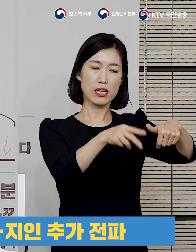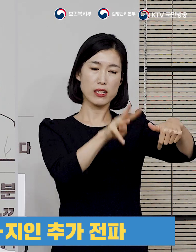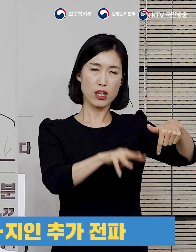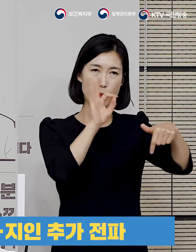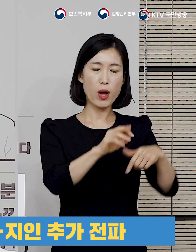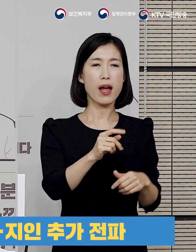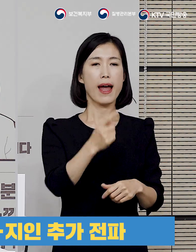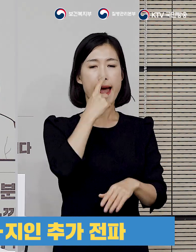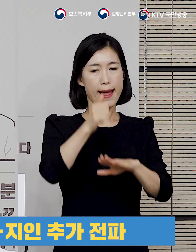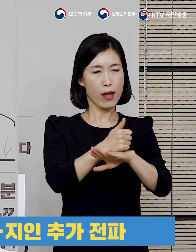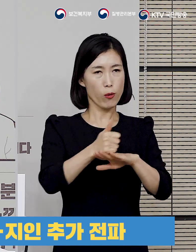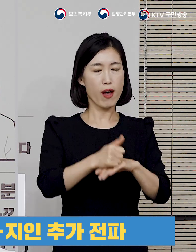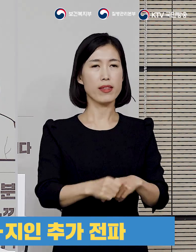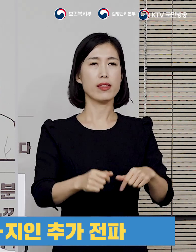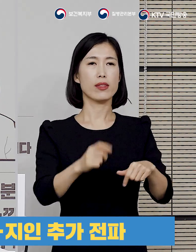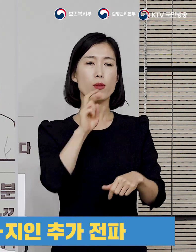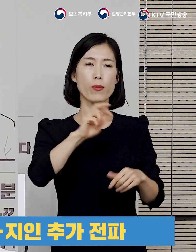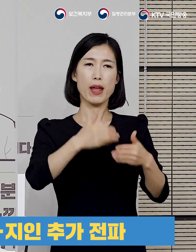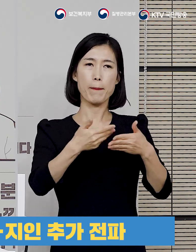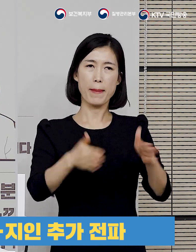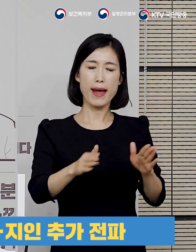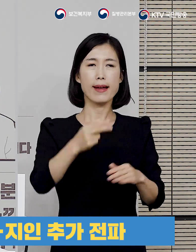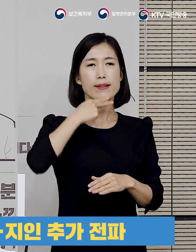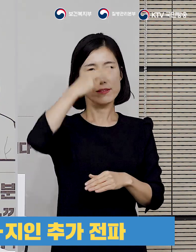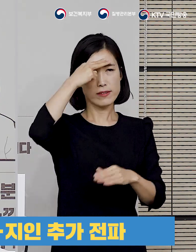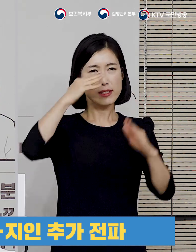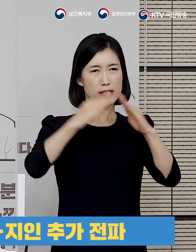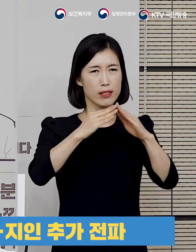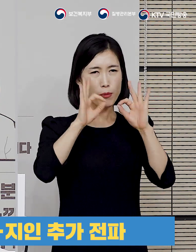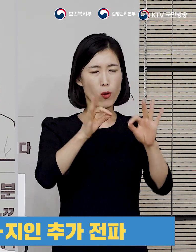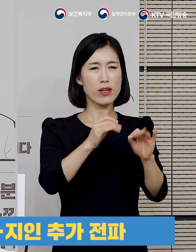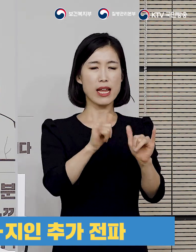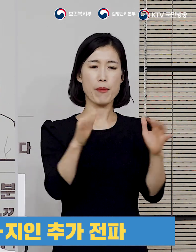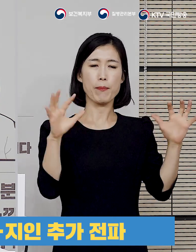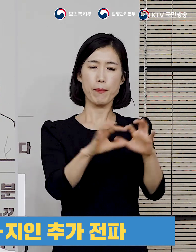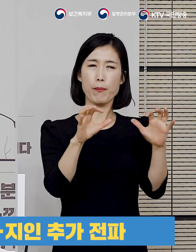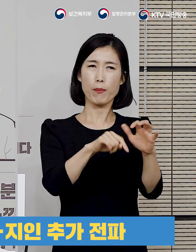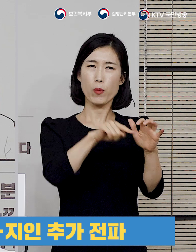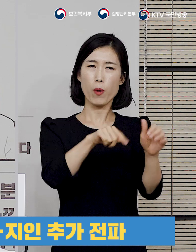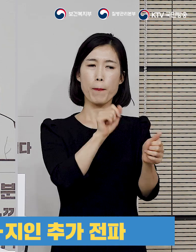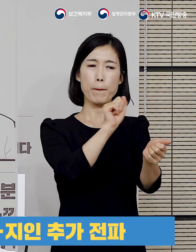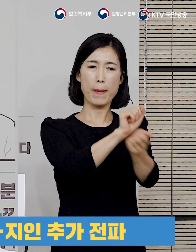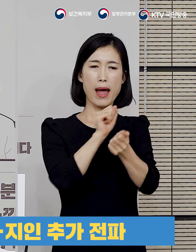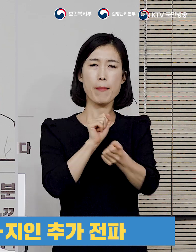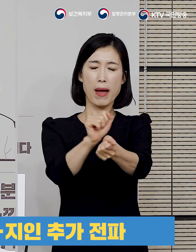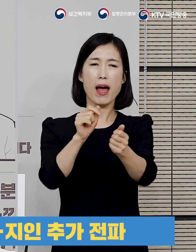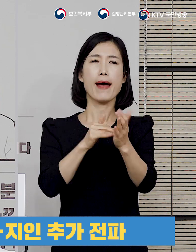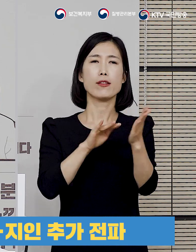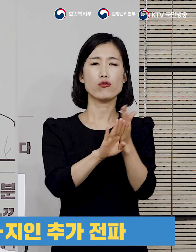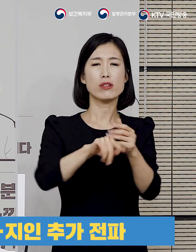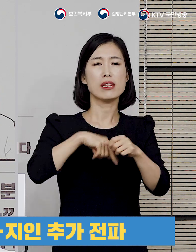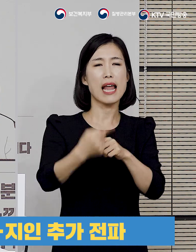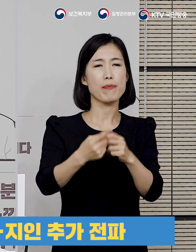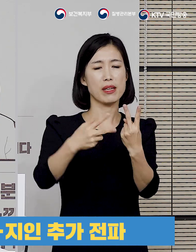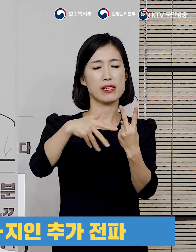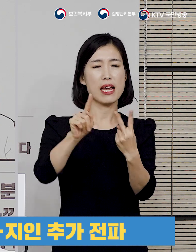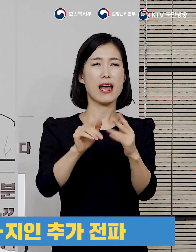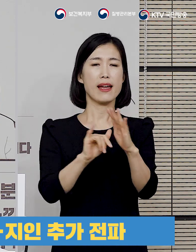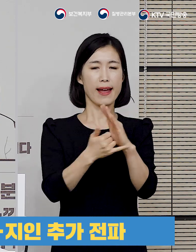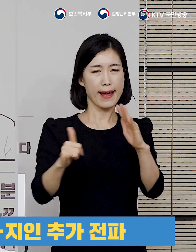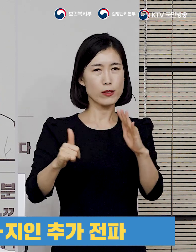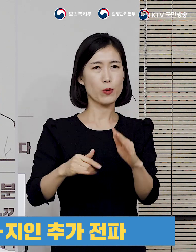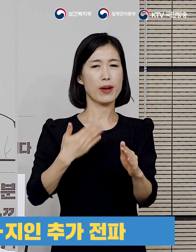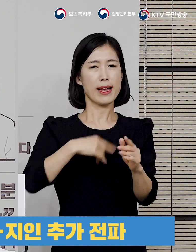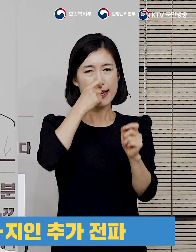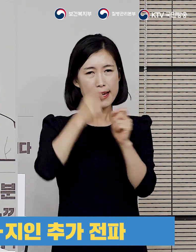등에서는 학원, 노래 연습장, 주점 등과 같은 다중 이용 시설에서 감염된 후 가족이나